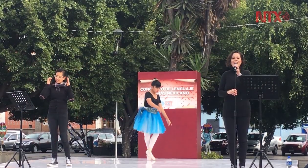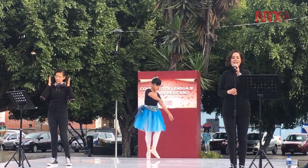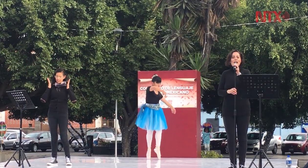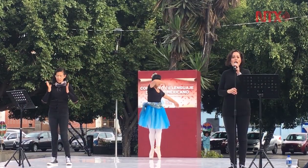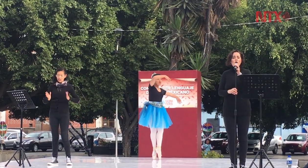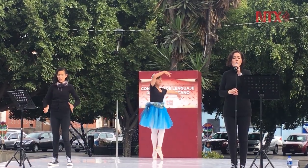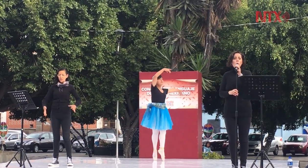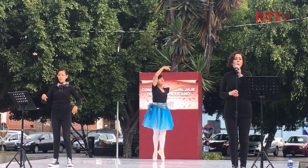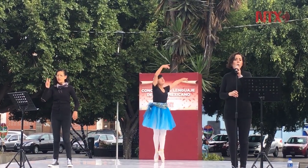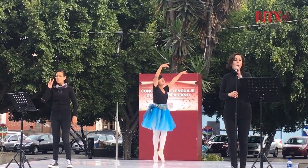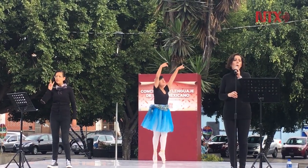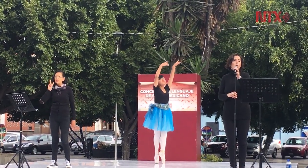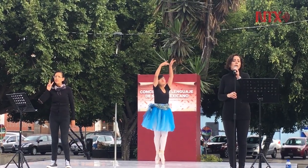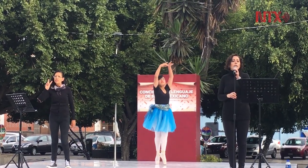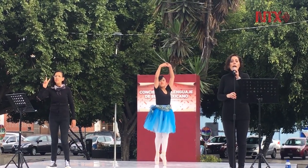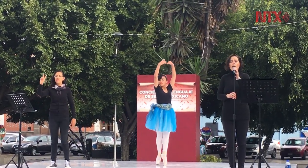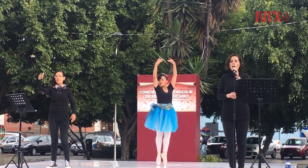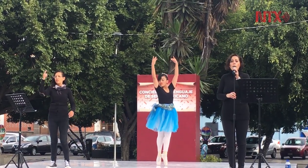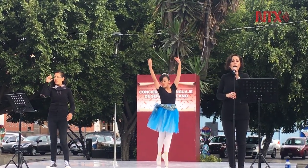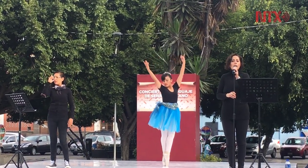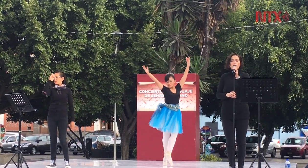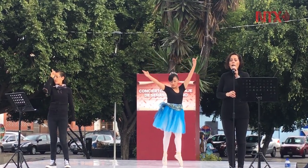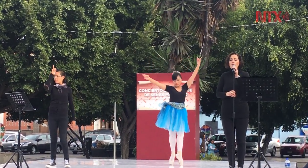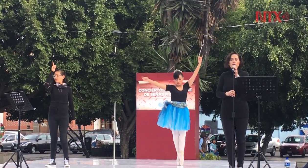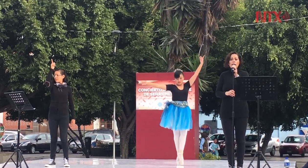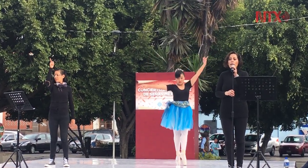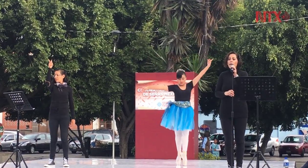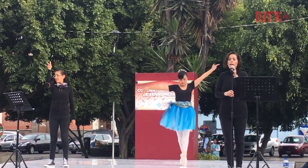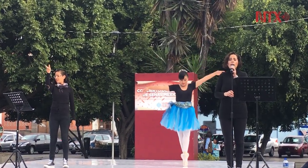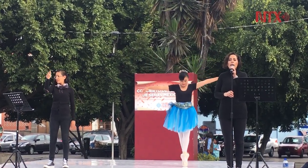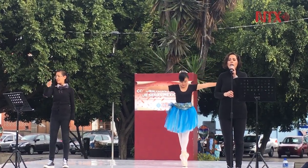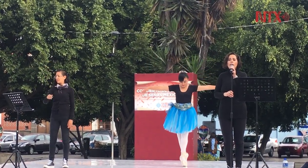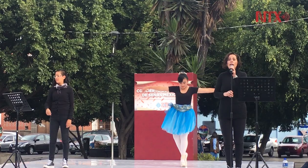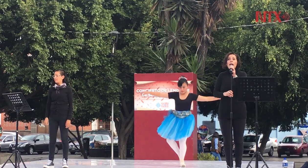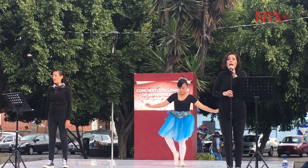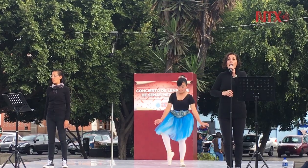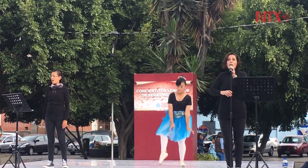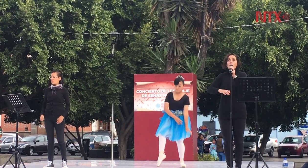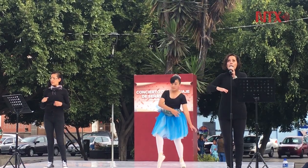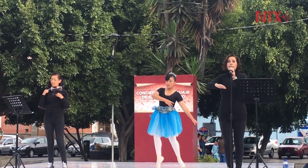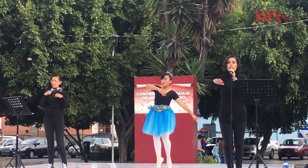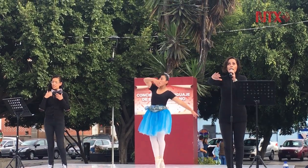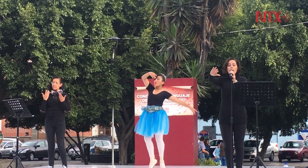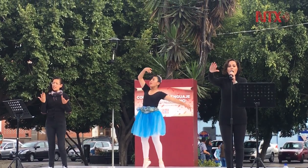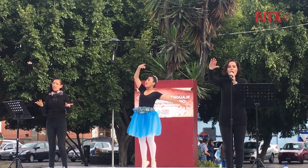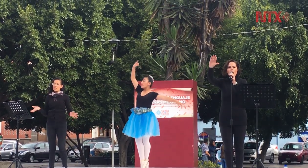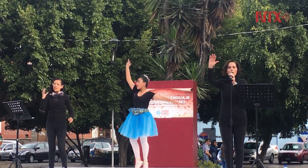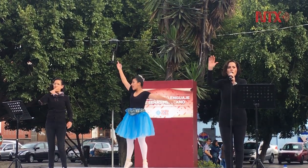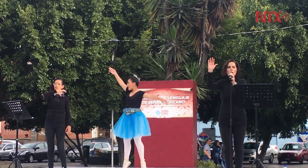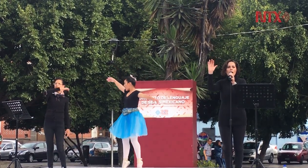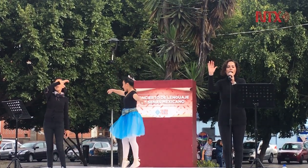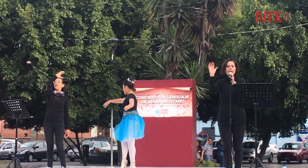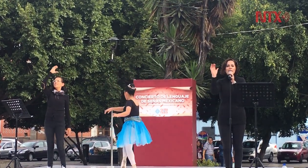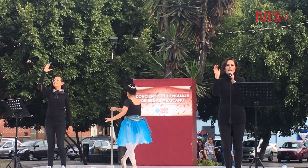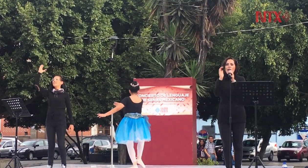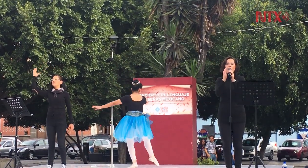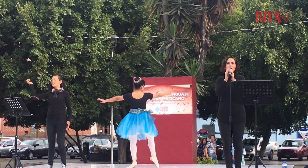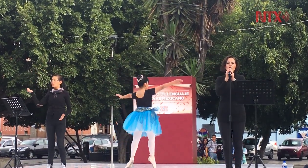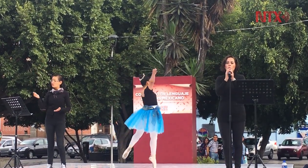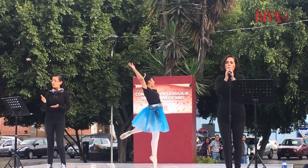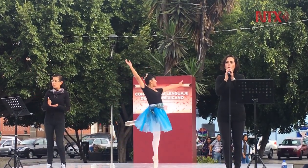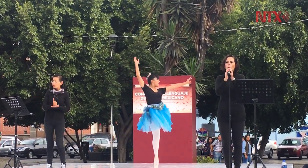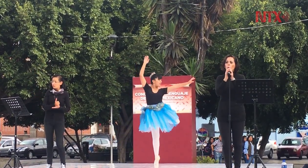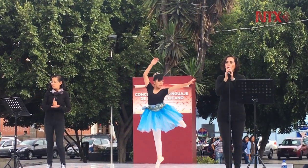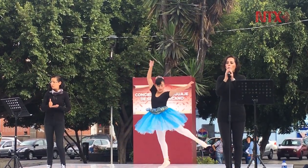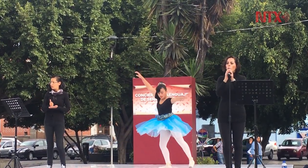La idea de ofrecer un concierto con temas de las películas de Walt Disney, busca presentar al público, de una manera amable,